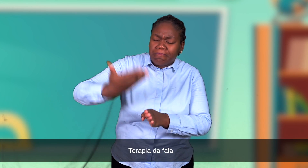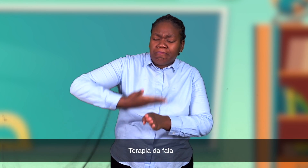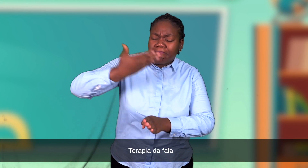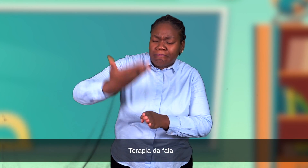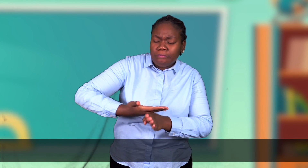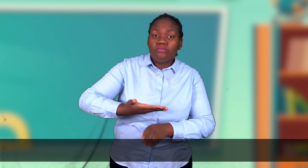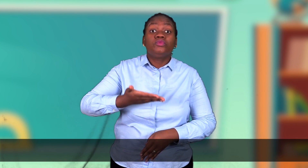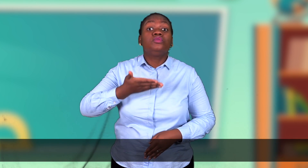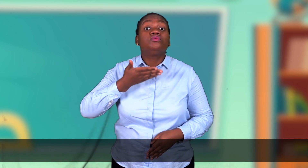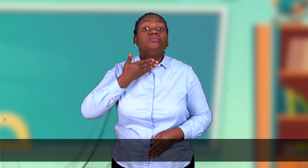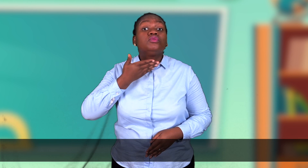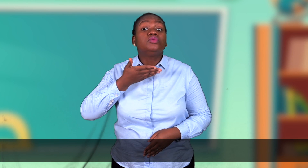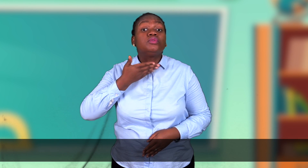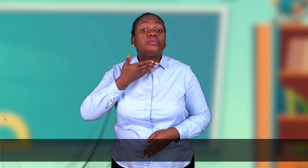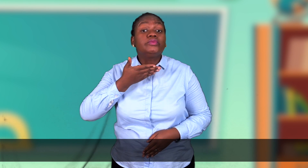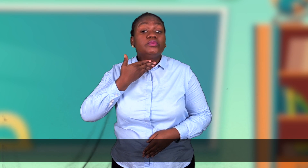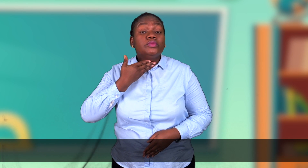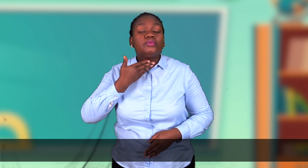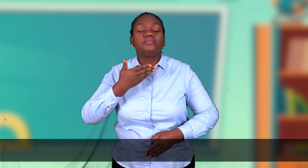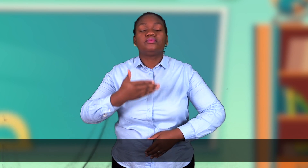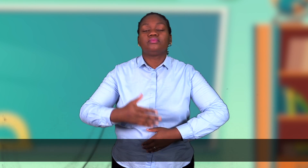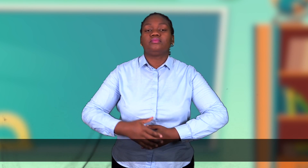Terapia da fala.